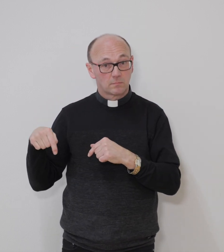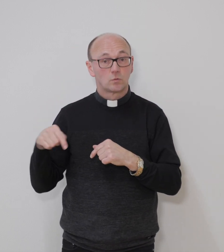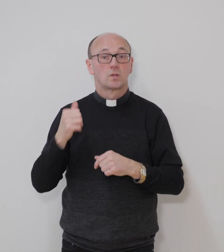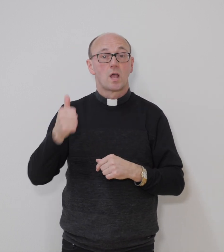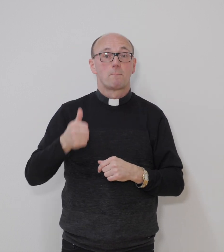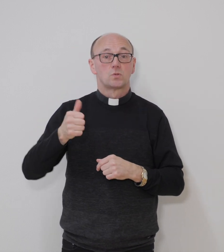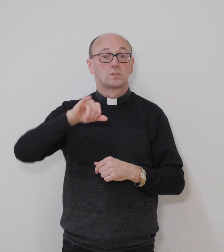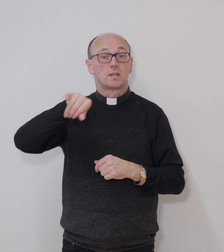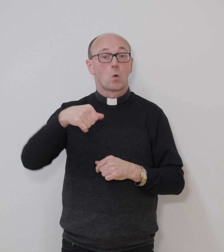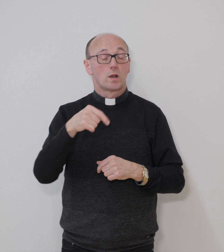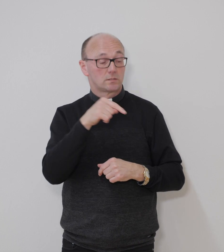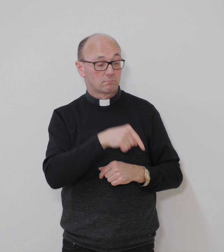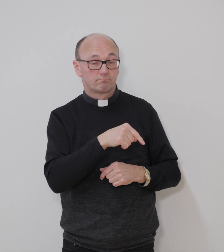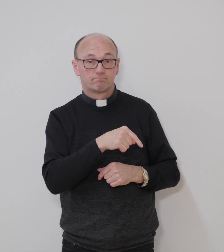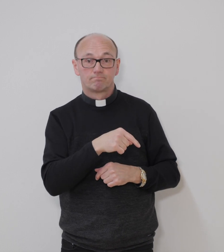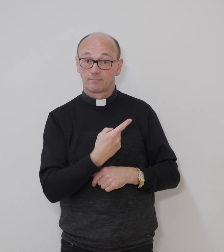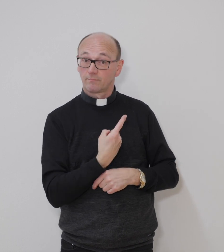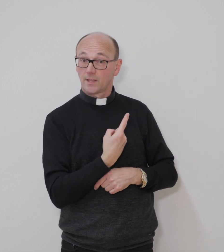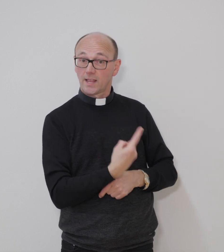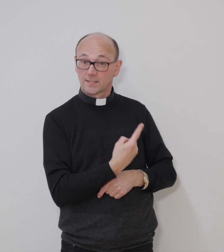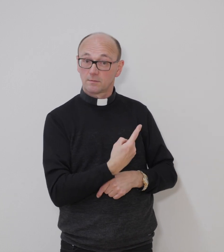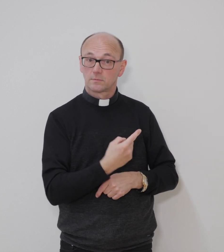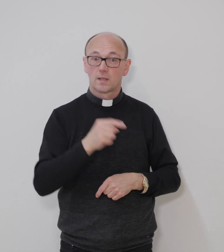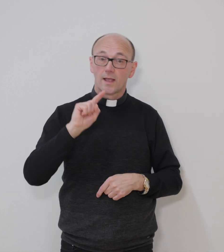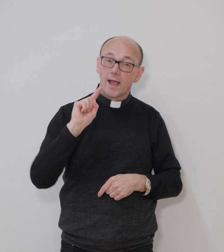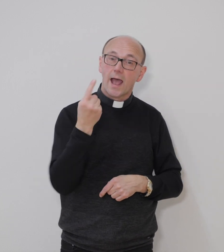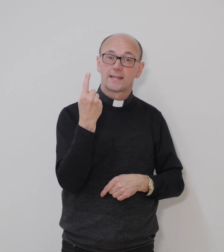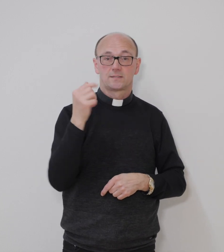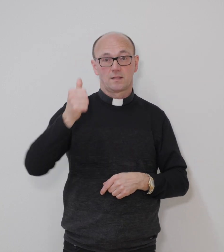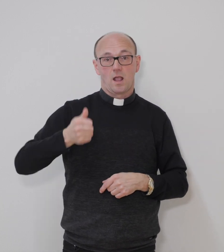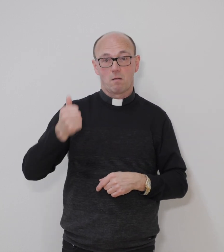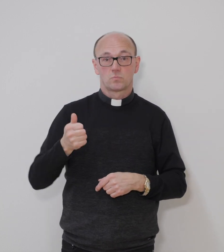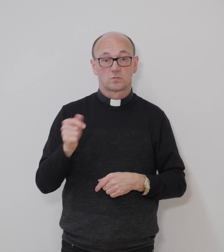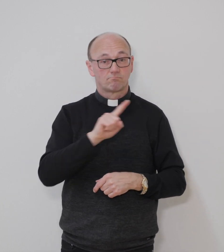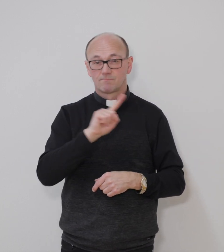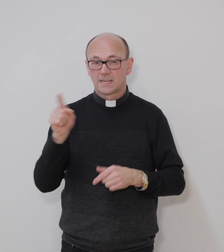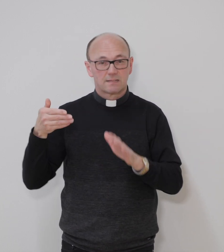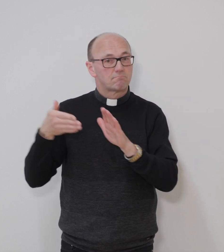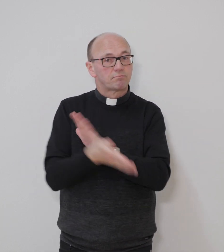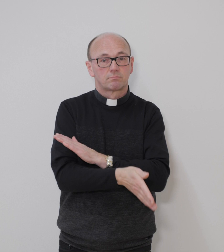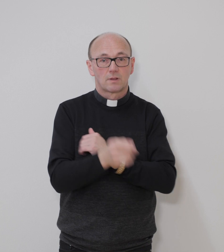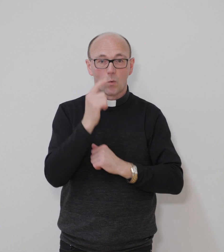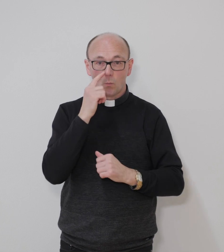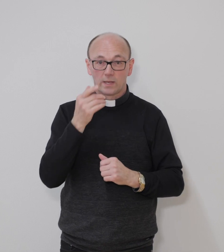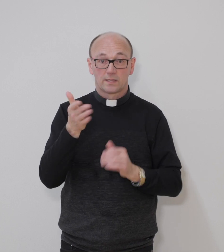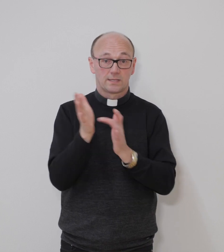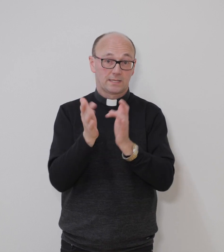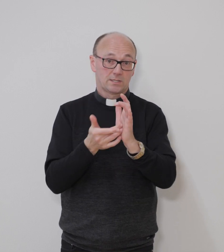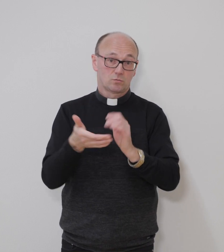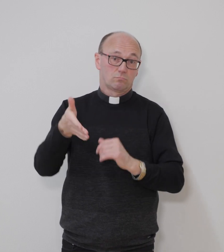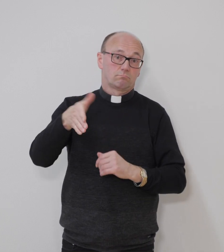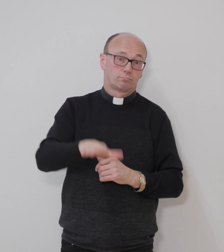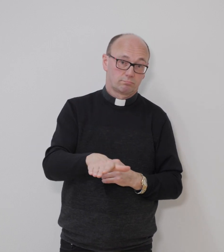Herz-Jesu-Kirche hier in Regensburg angekommen. Dieser Altarraum wird beherrscht von der monumentalen